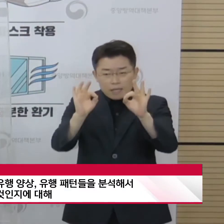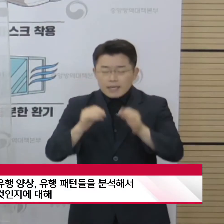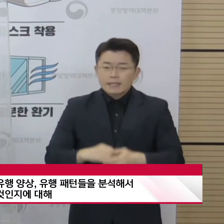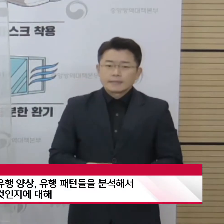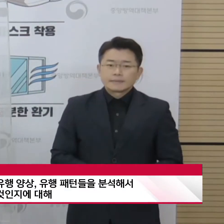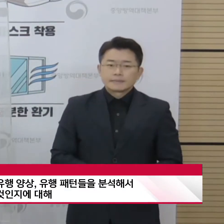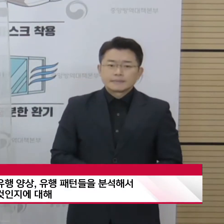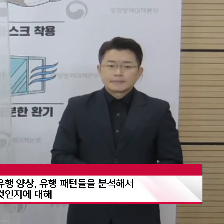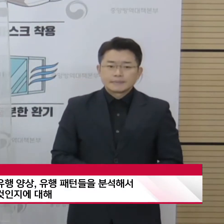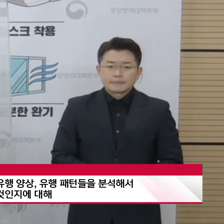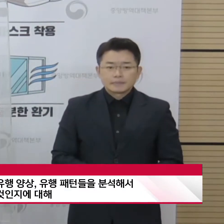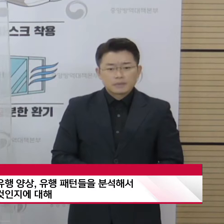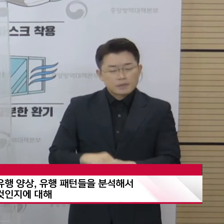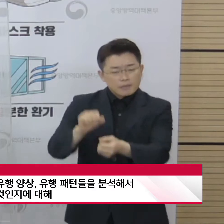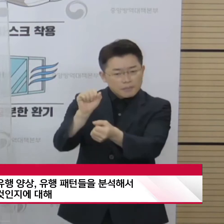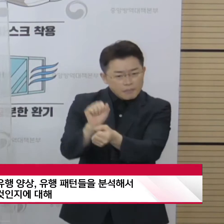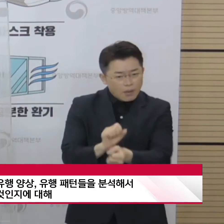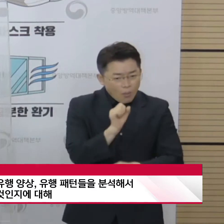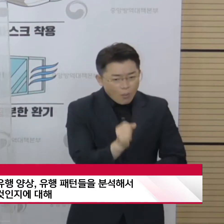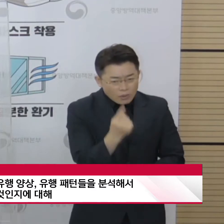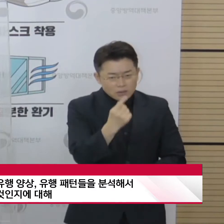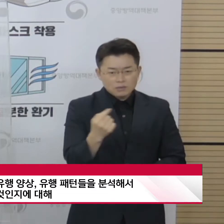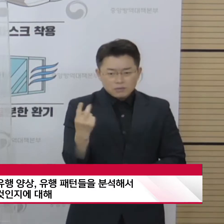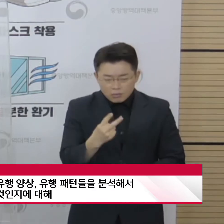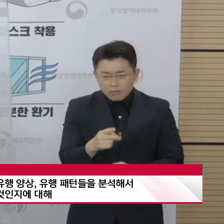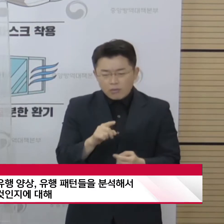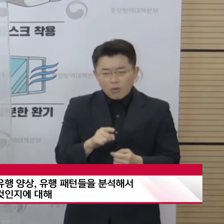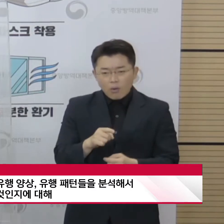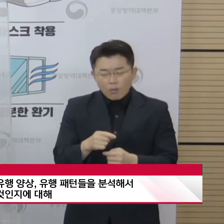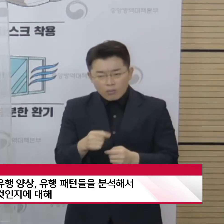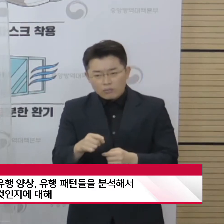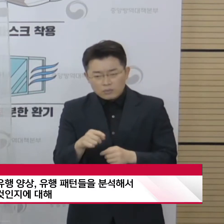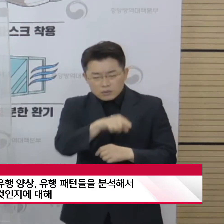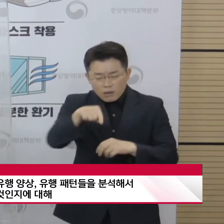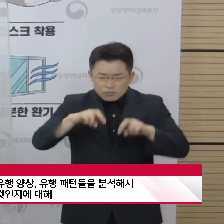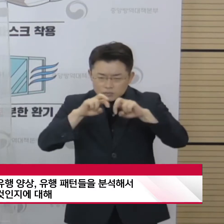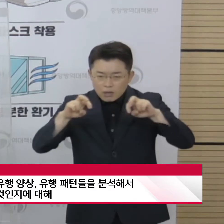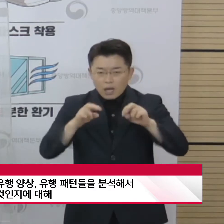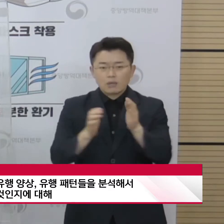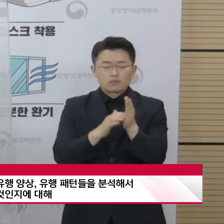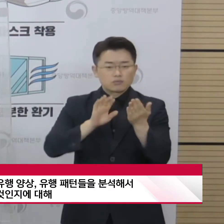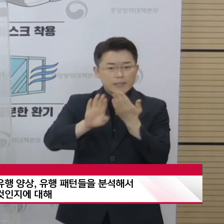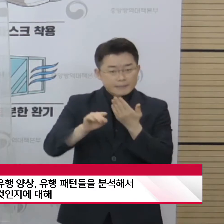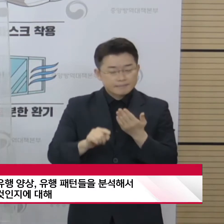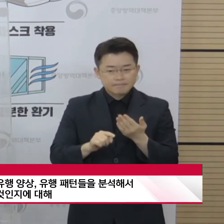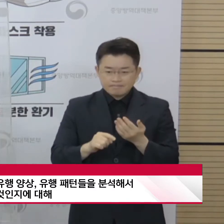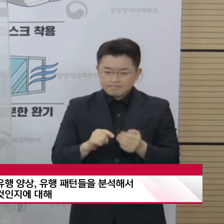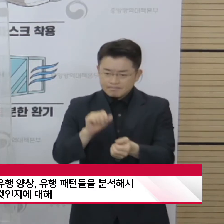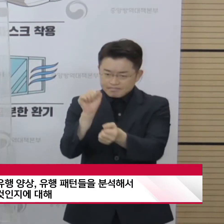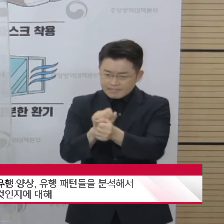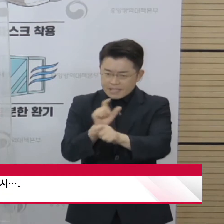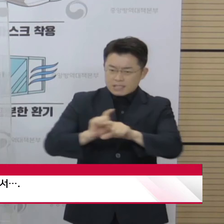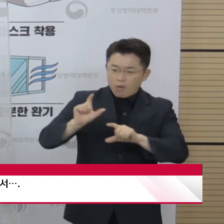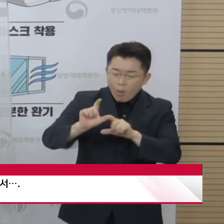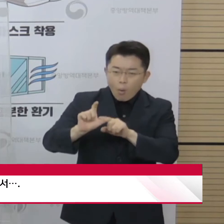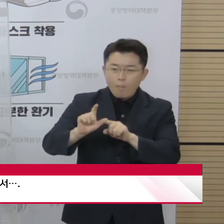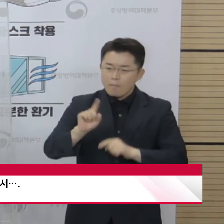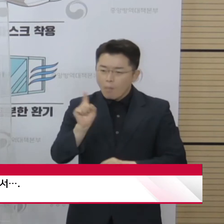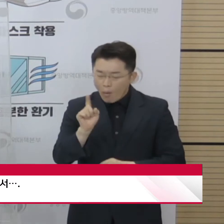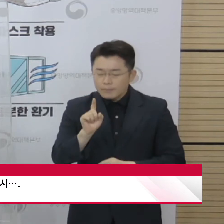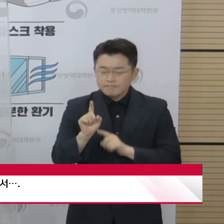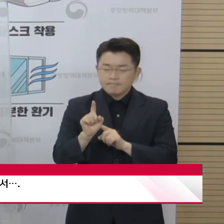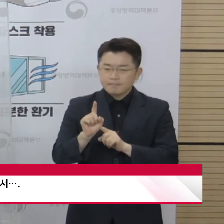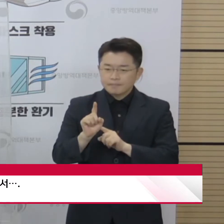유행 양상, 유행 패턴들을 좀 분석해서 어느 부분에 대한 방역 조치를 강화할 건지에 대해서는